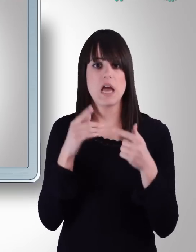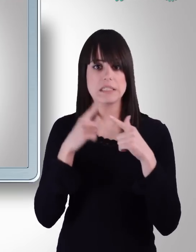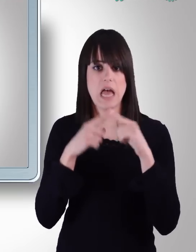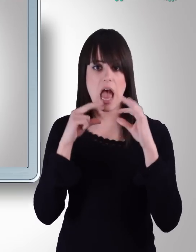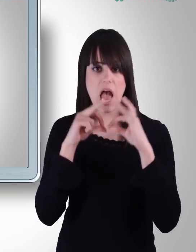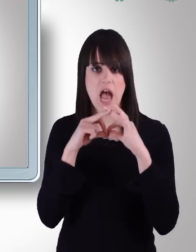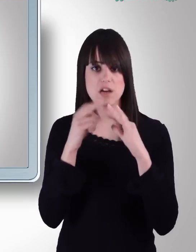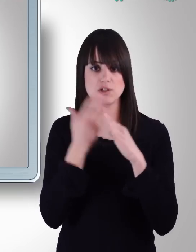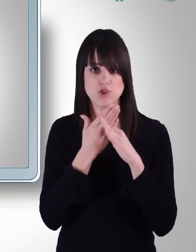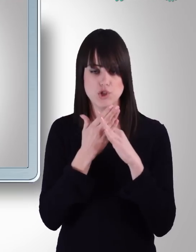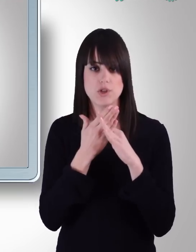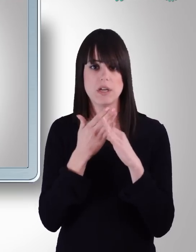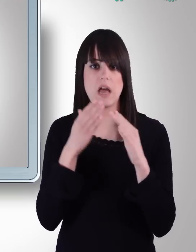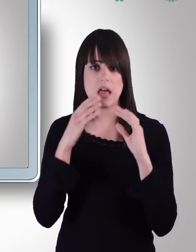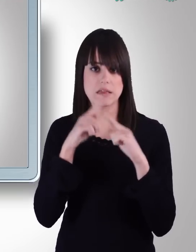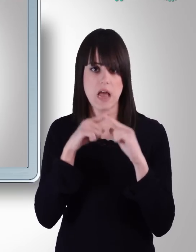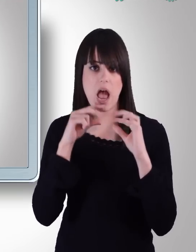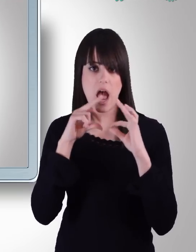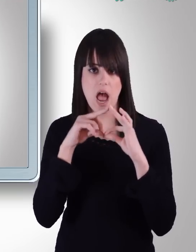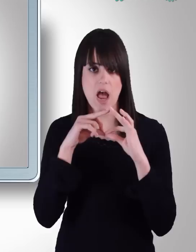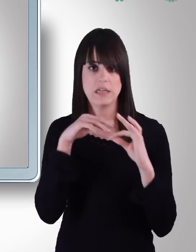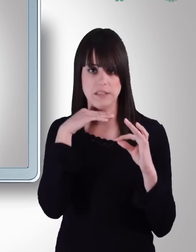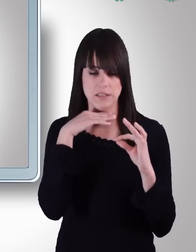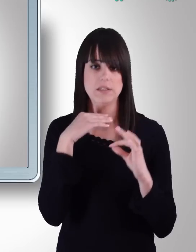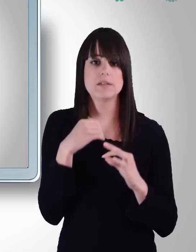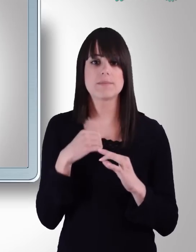termina ili kategorija po kojima razvrstavate fotografije.